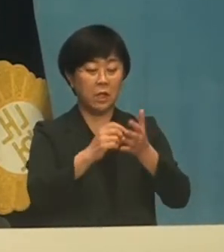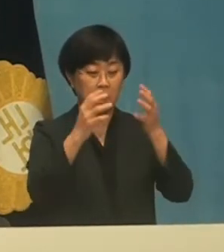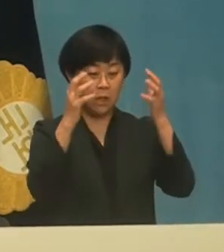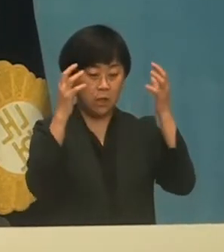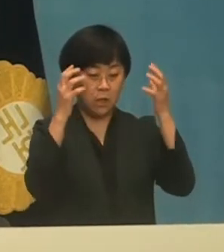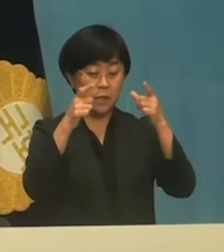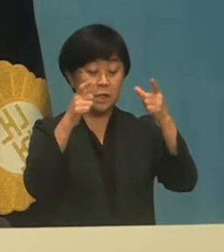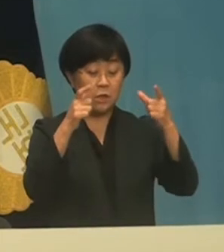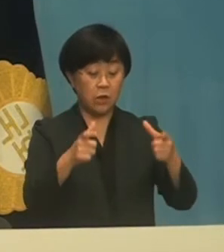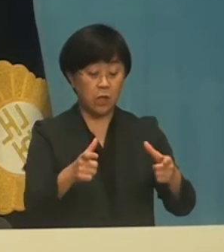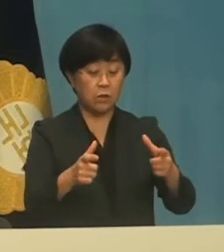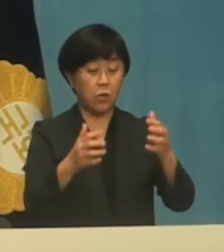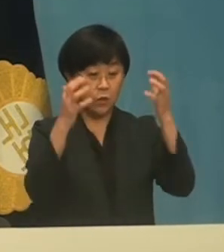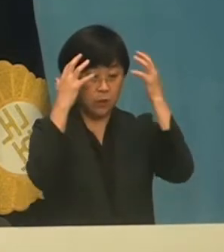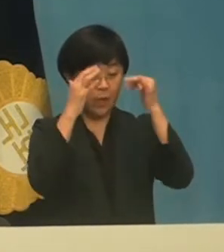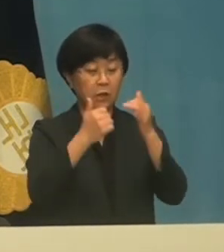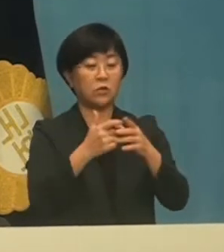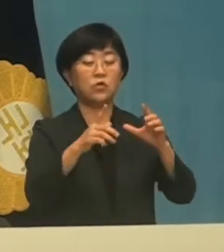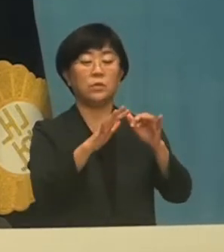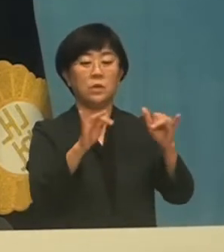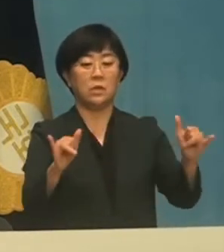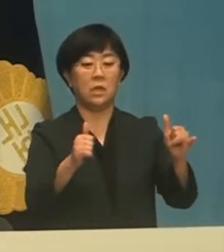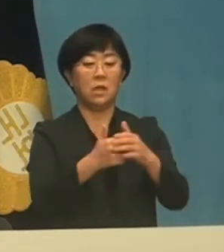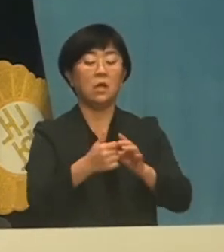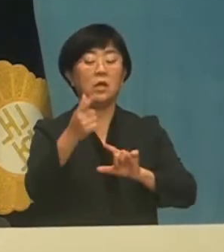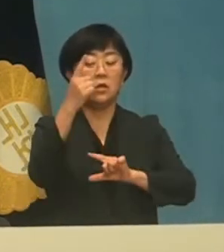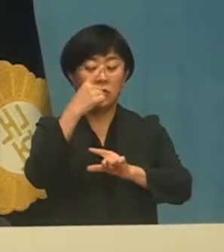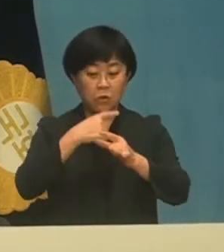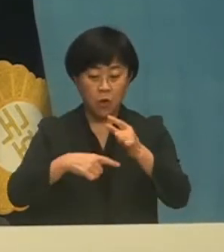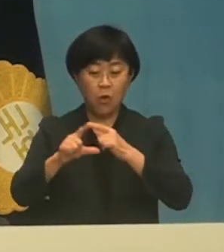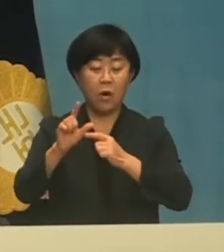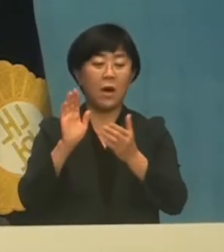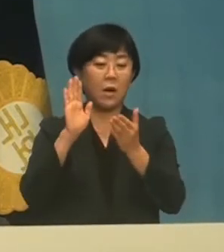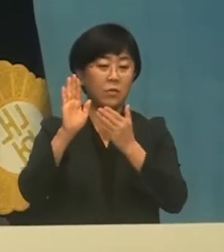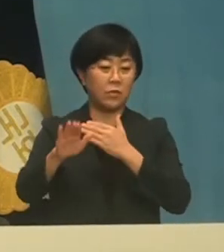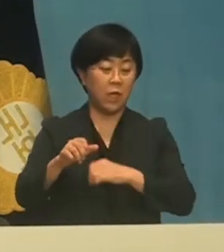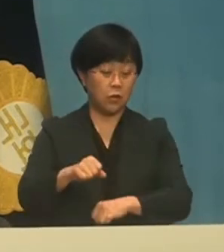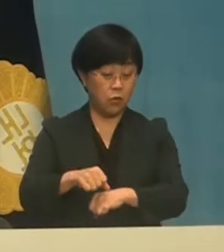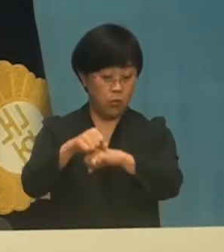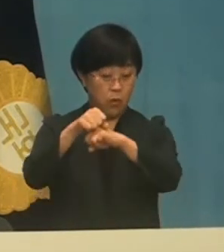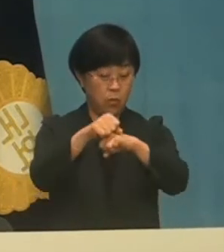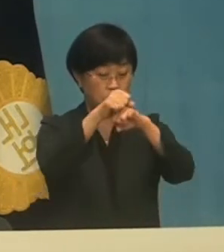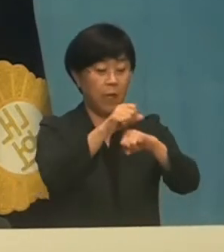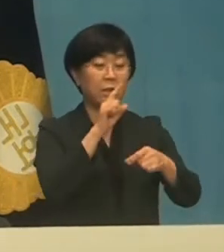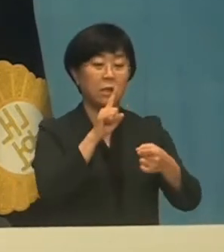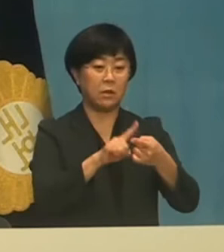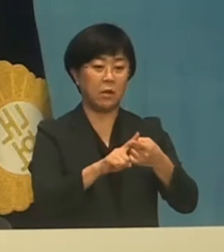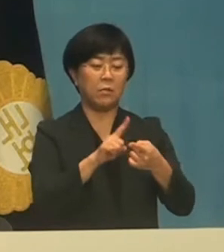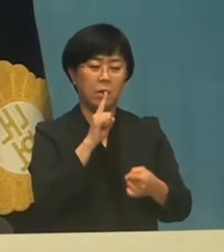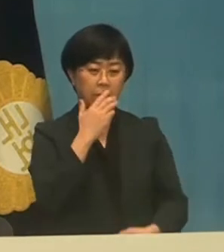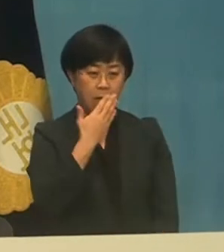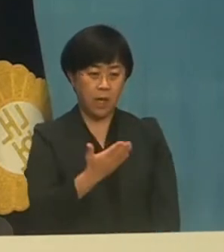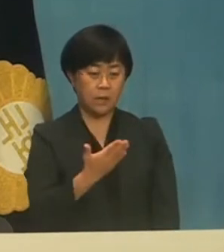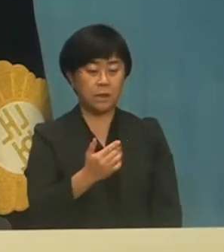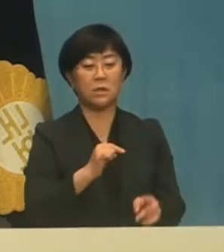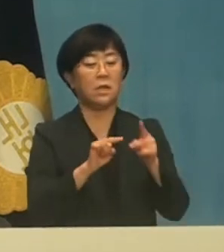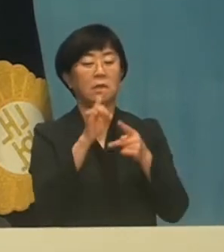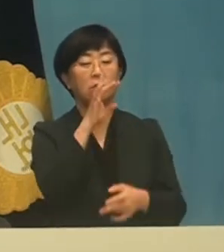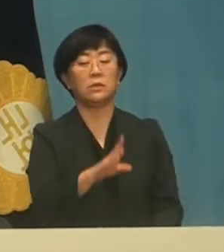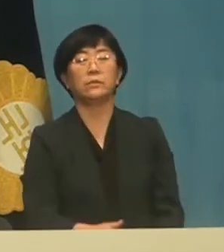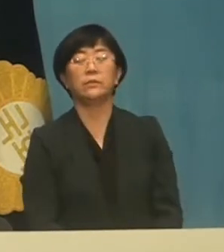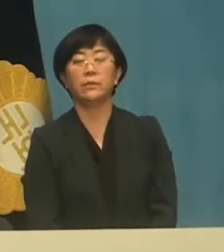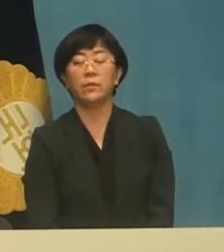지역 주민들에게 기약 없이 핵폐기물을 더 꺼놔야 된다는 얘기를 어떻게 할 수 있을지 저는 잘 납득이 되지